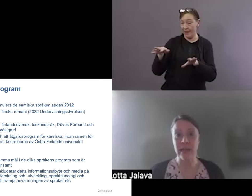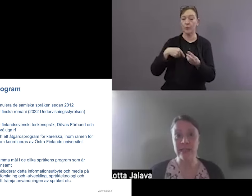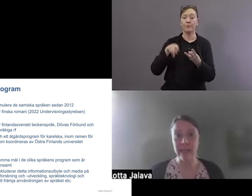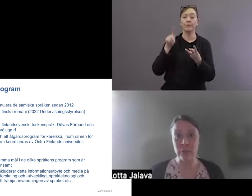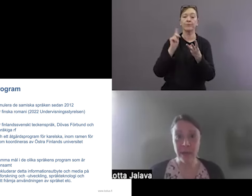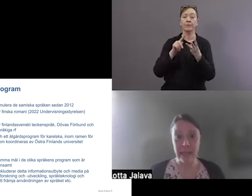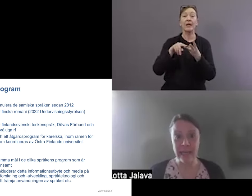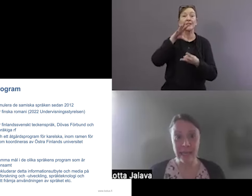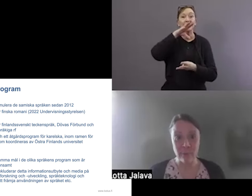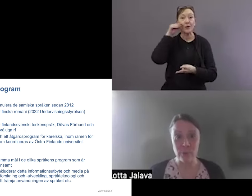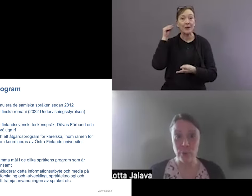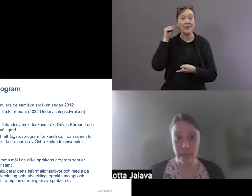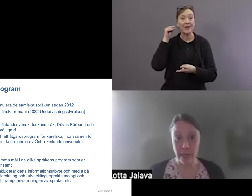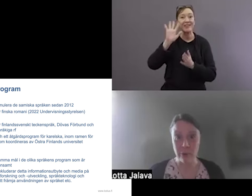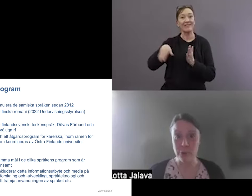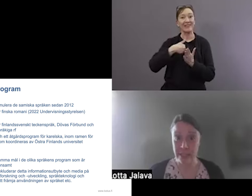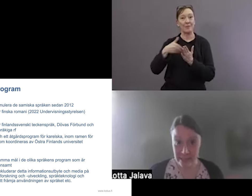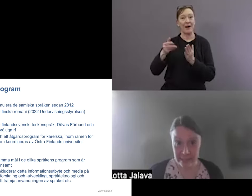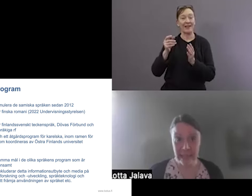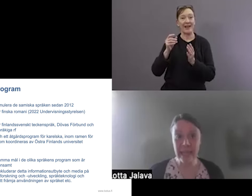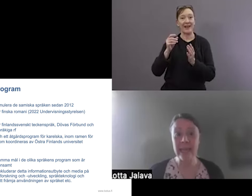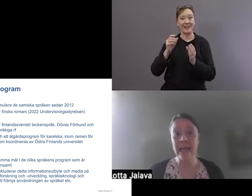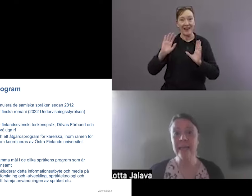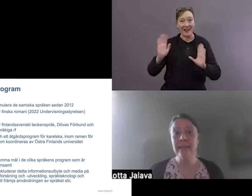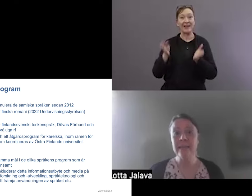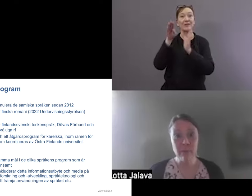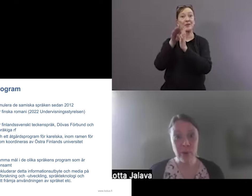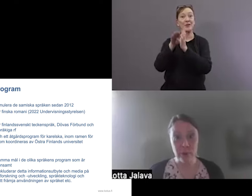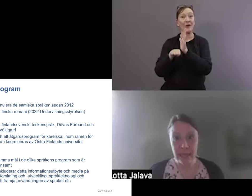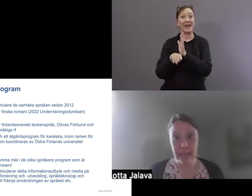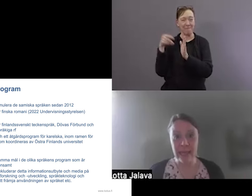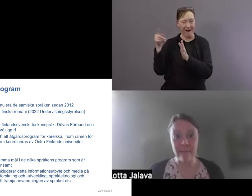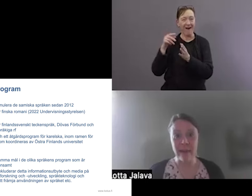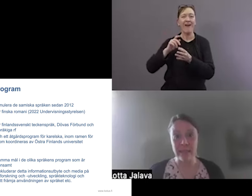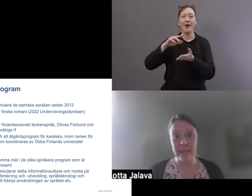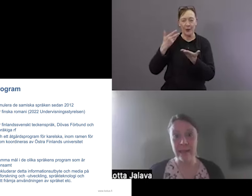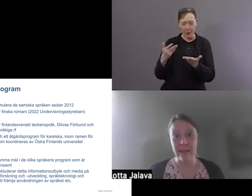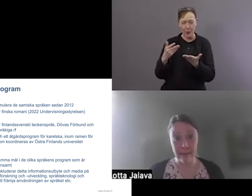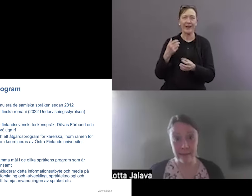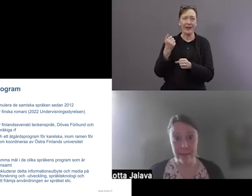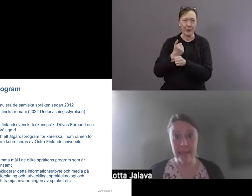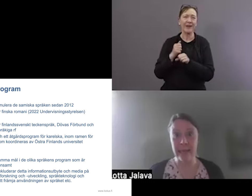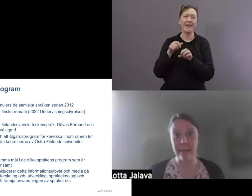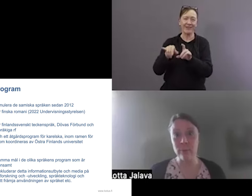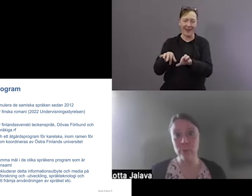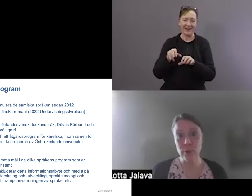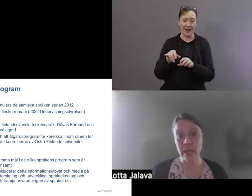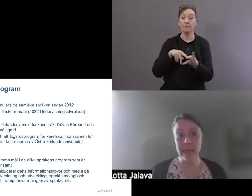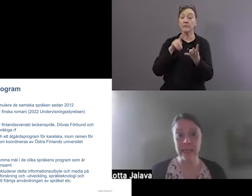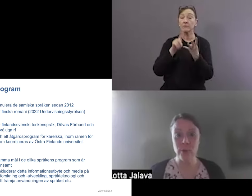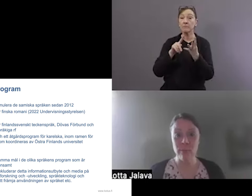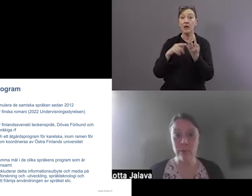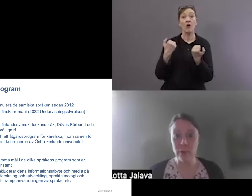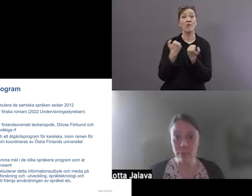suomen ruotsalaisen viittomakielen elvytysohjelma on siis tekeillä. Samoin on tekeillä ja valmisteilla karjalan kielen